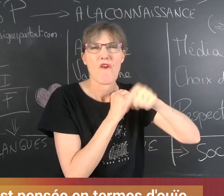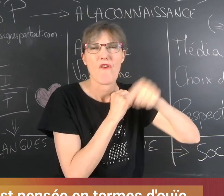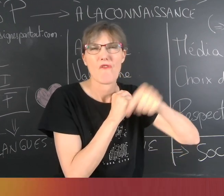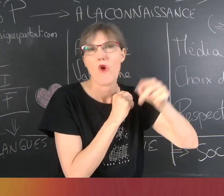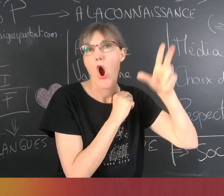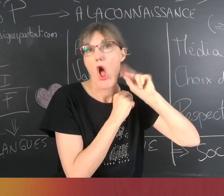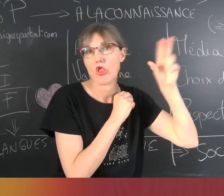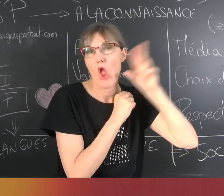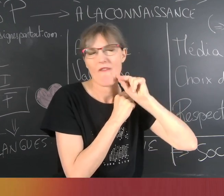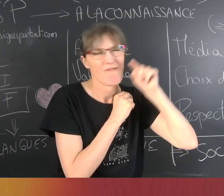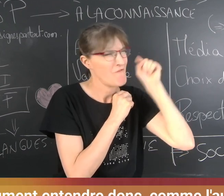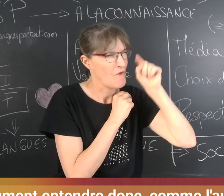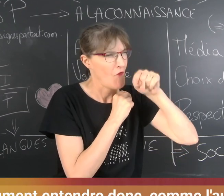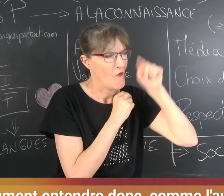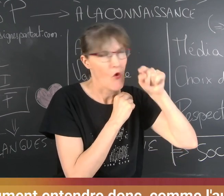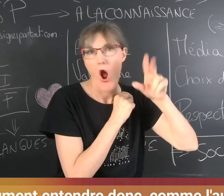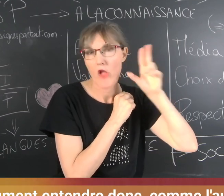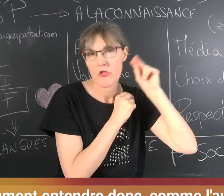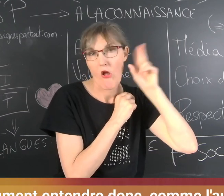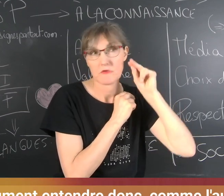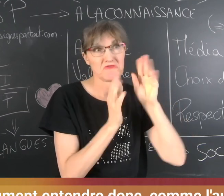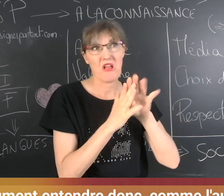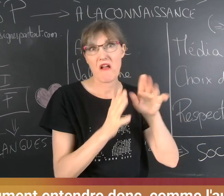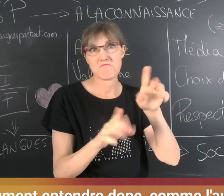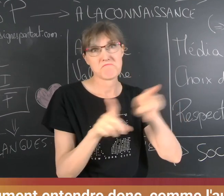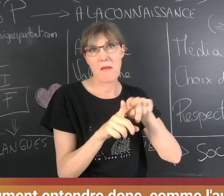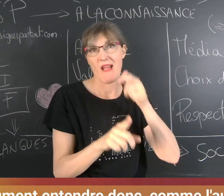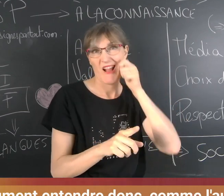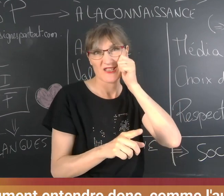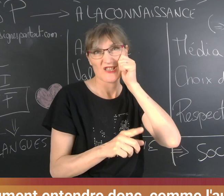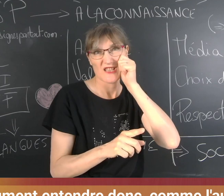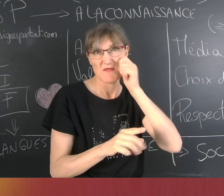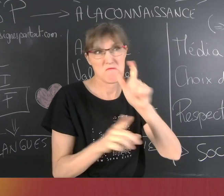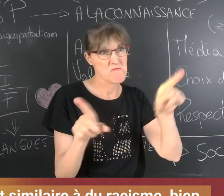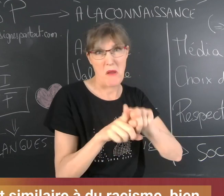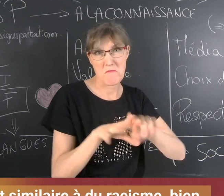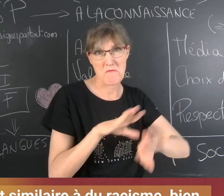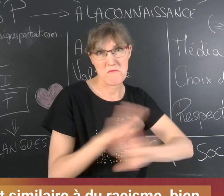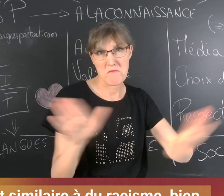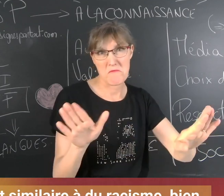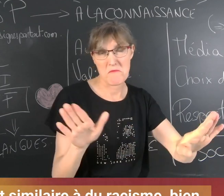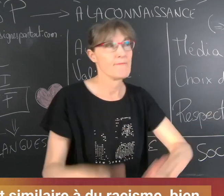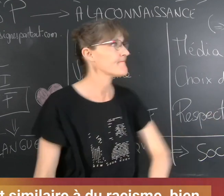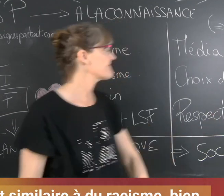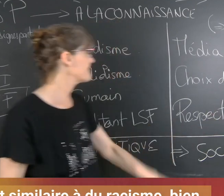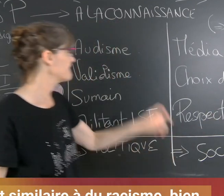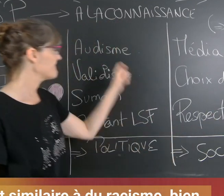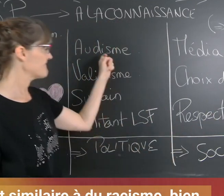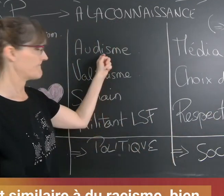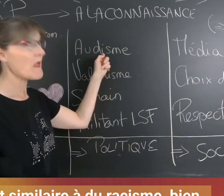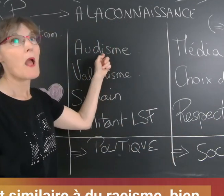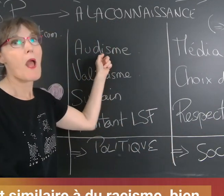est pensée en termes d'ouïe. Il faut absolument entendre. Donc, c'est comme l'audisme, c'est similaire à du